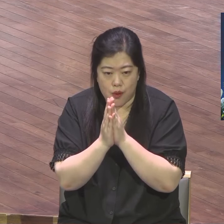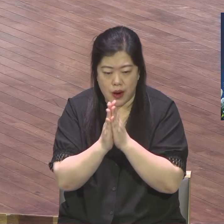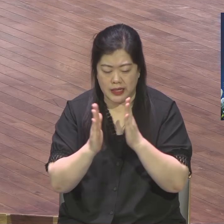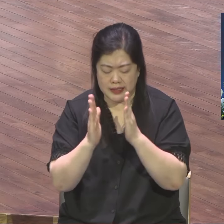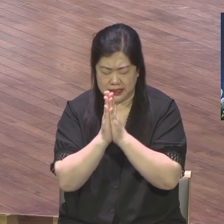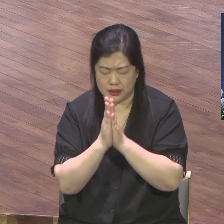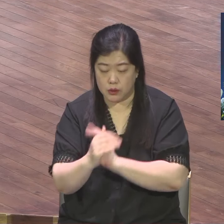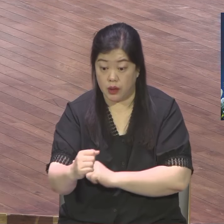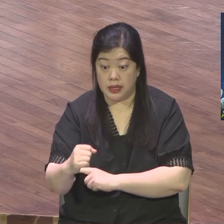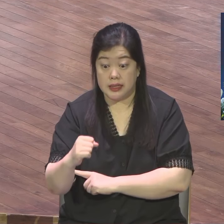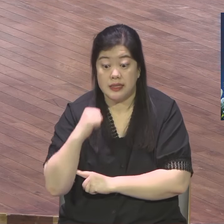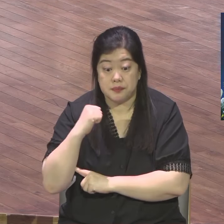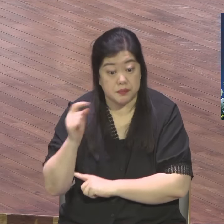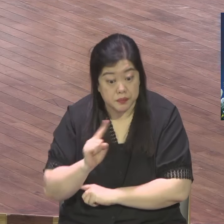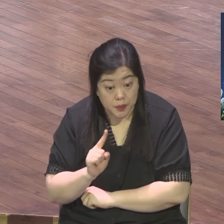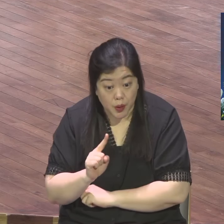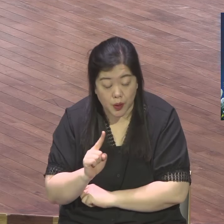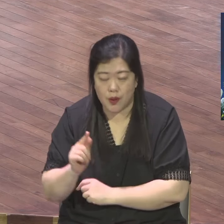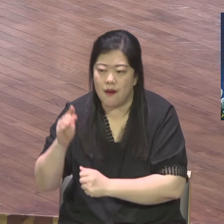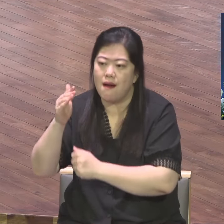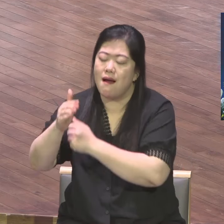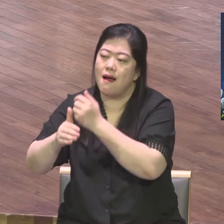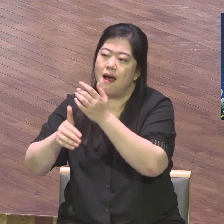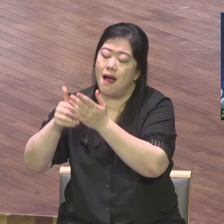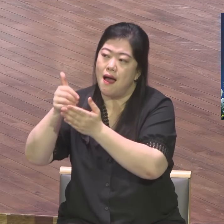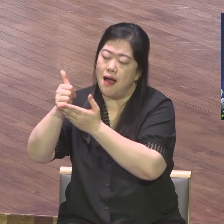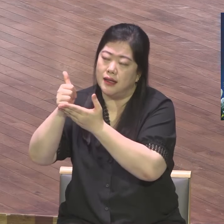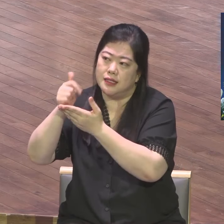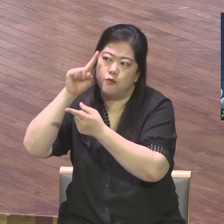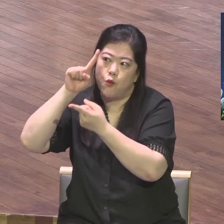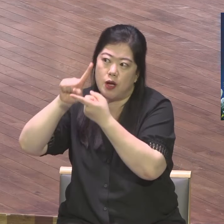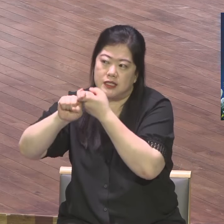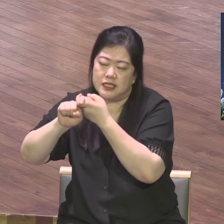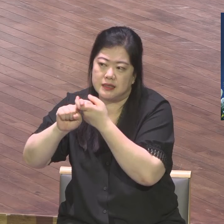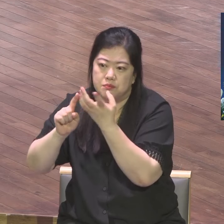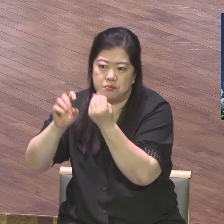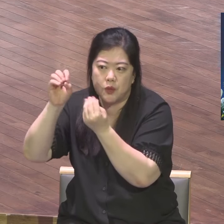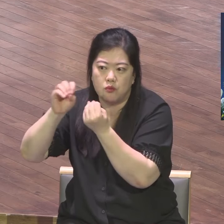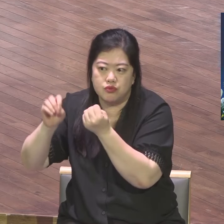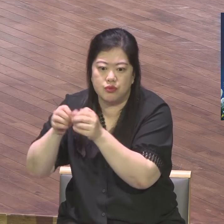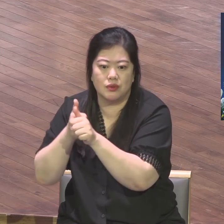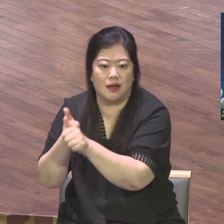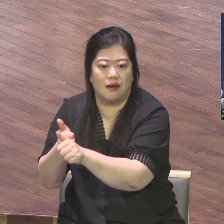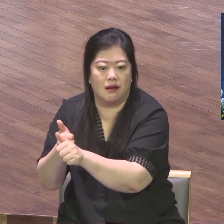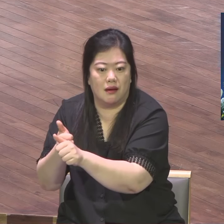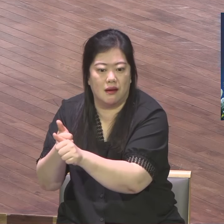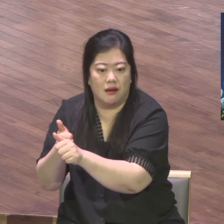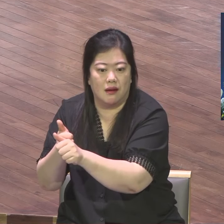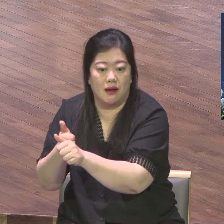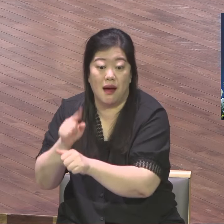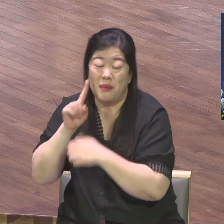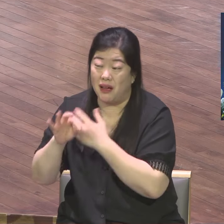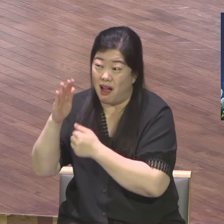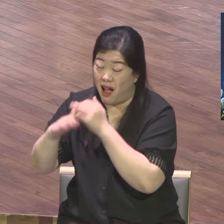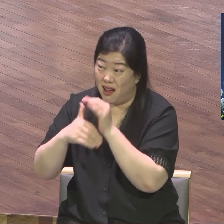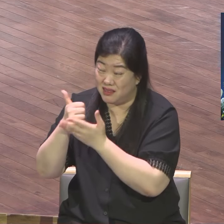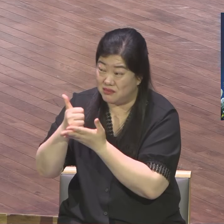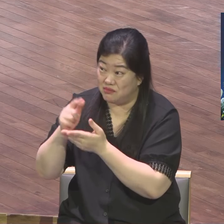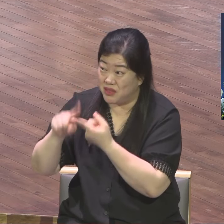달렸다. 하나님을 시시한 분으로 생각하면 기도도 따분해진다 그랬어.